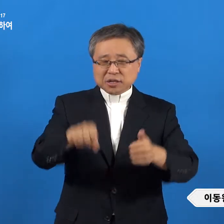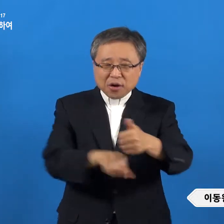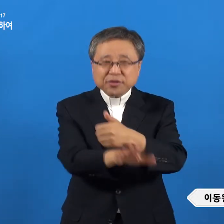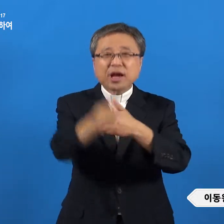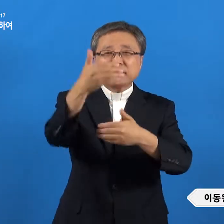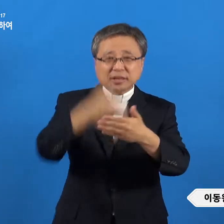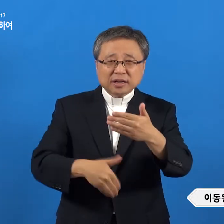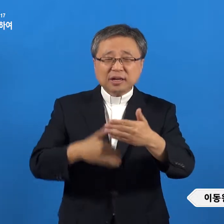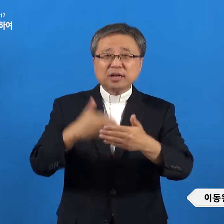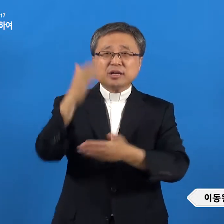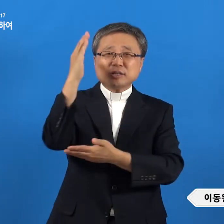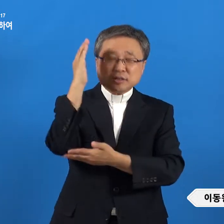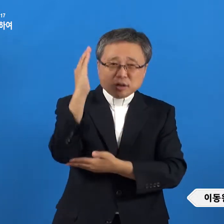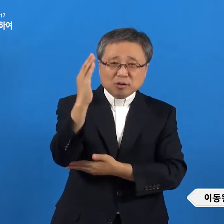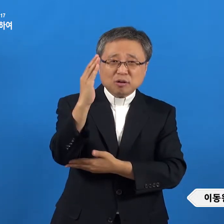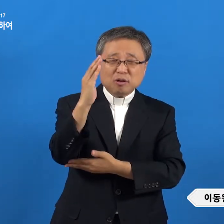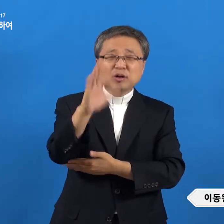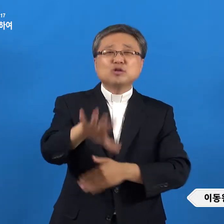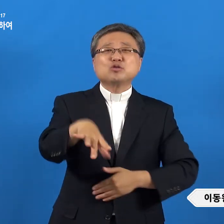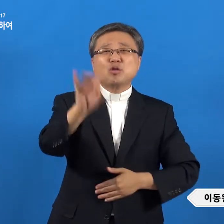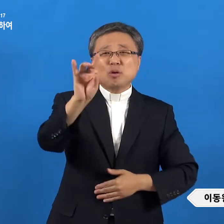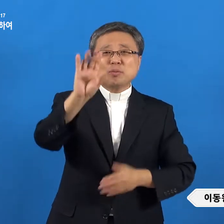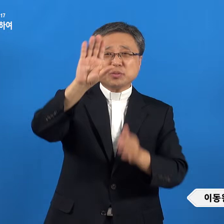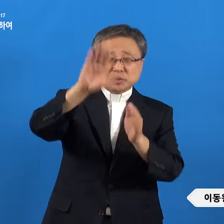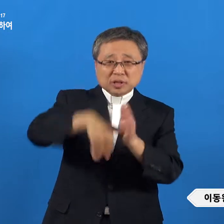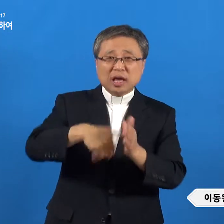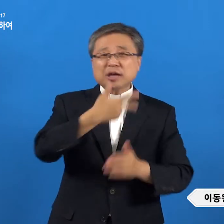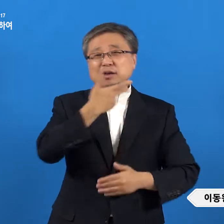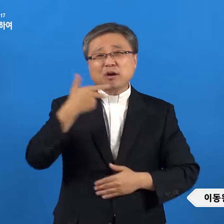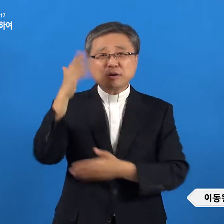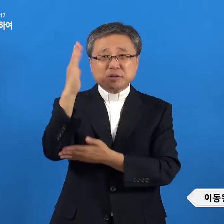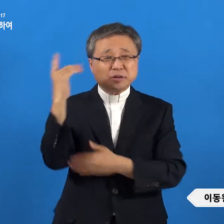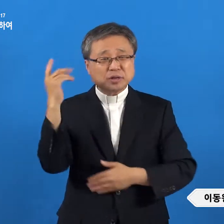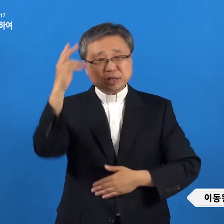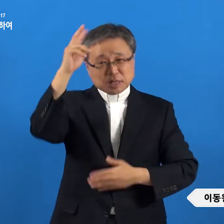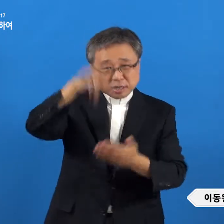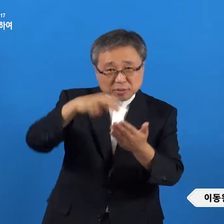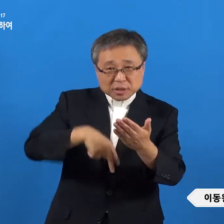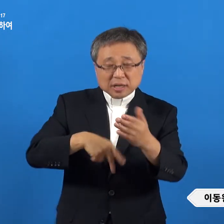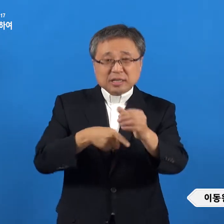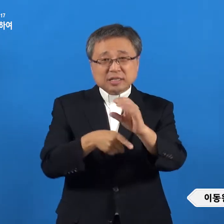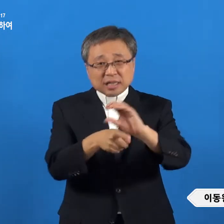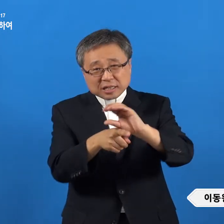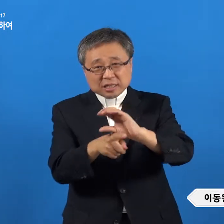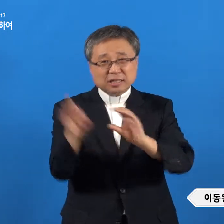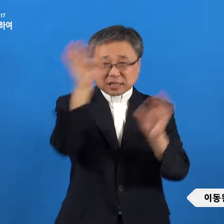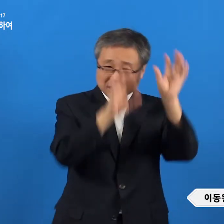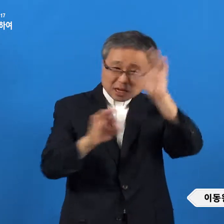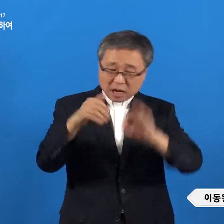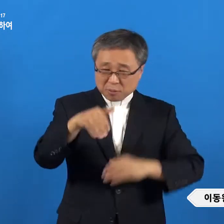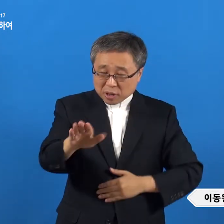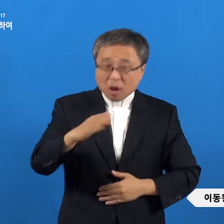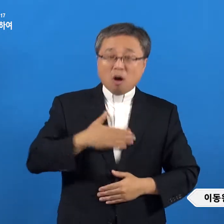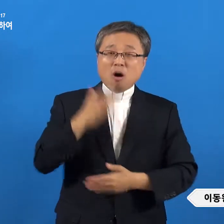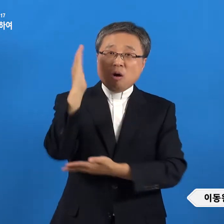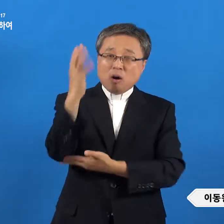그리고 설교 초기에 그분의 영어 설교를 읽으면서 사전을 찾아 읽으면서 그 설교에서 받았던 뜨거운